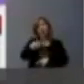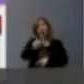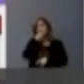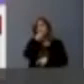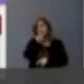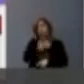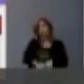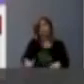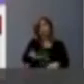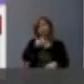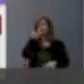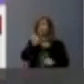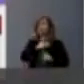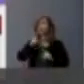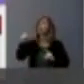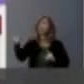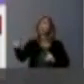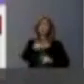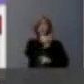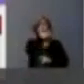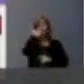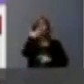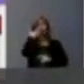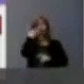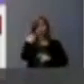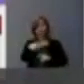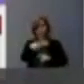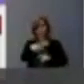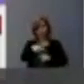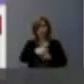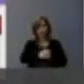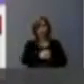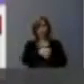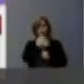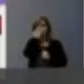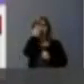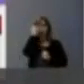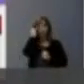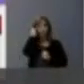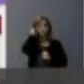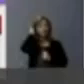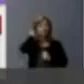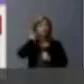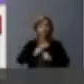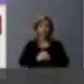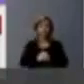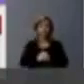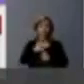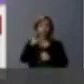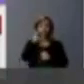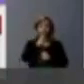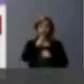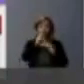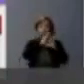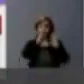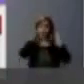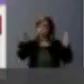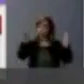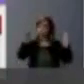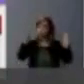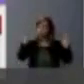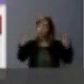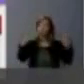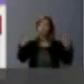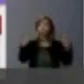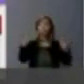studenti stranieri hanno sempre usato fino a al pre covid questa biblioteca molti di essi